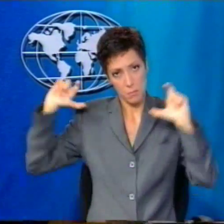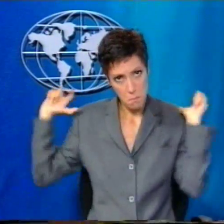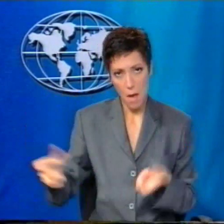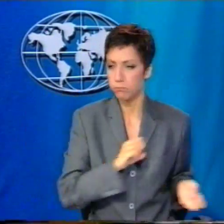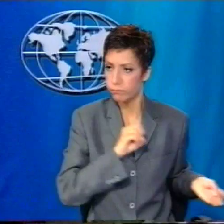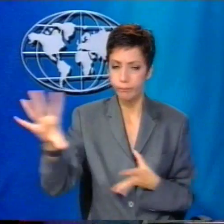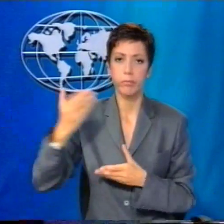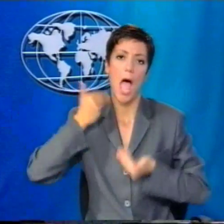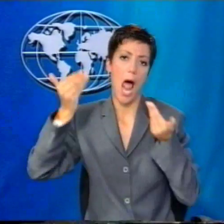ανακριτή.